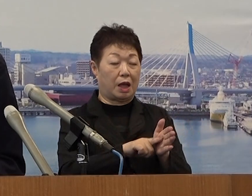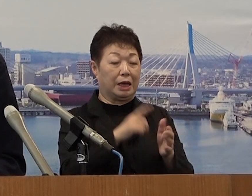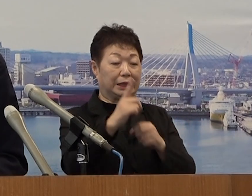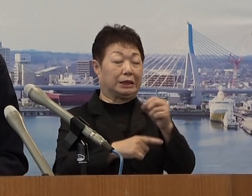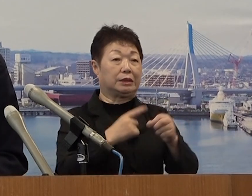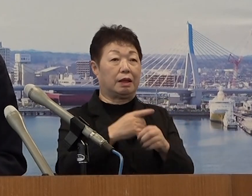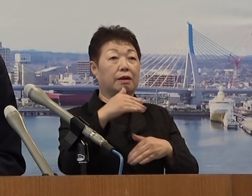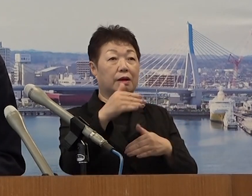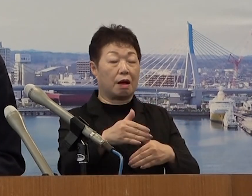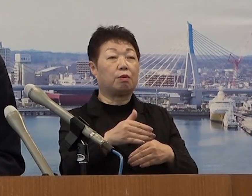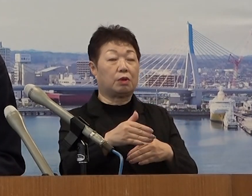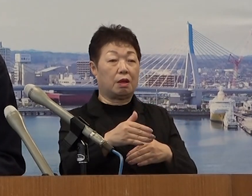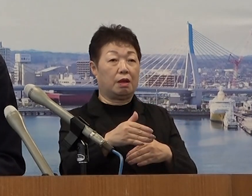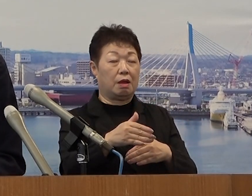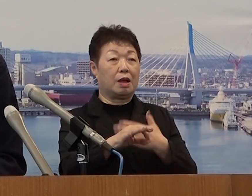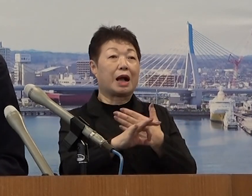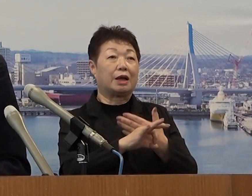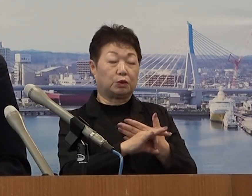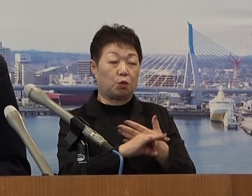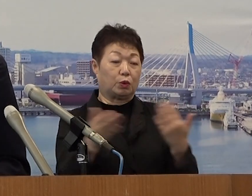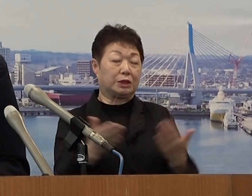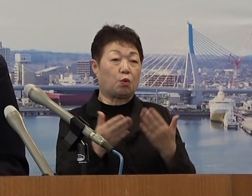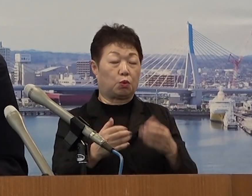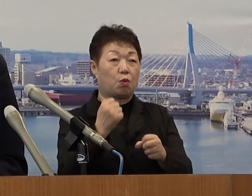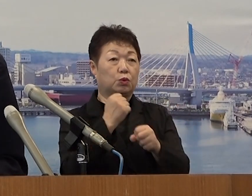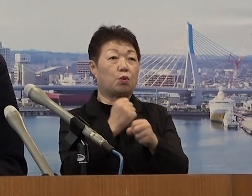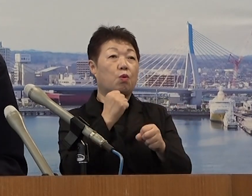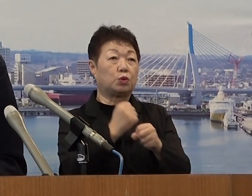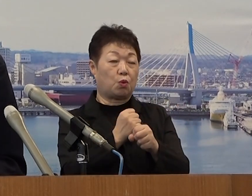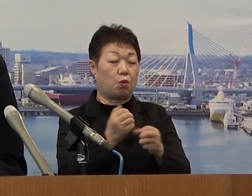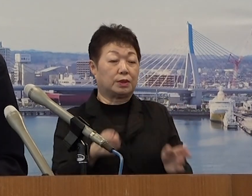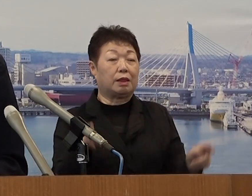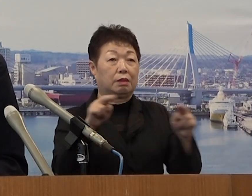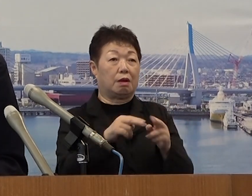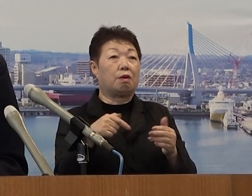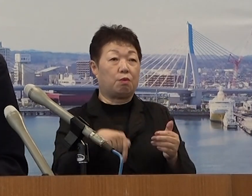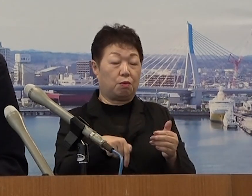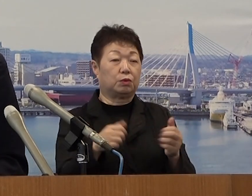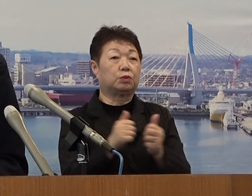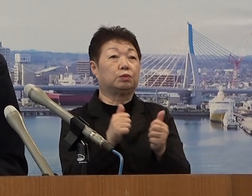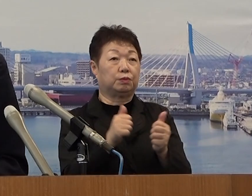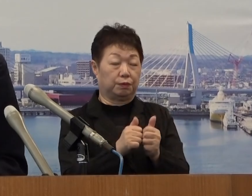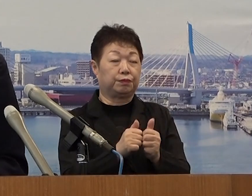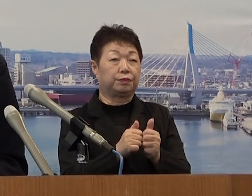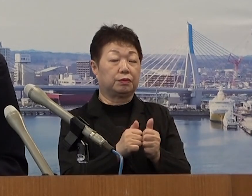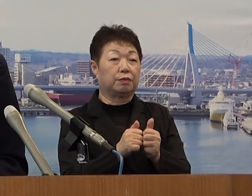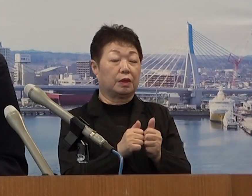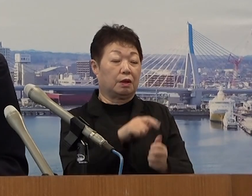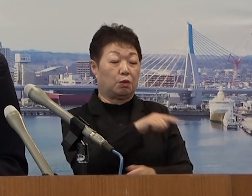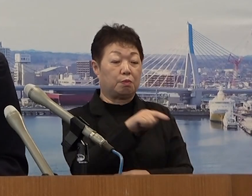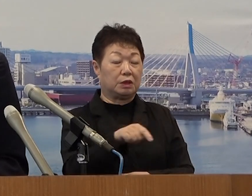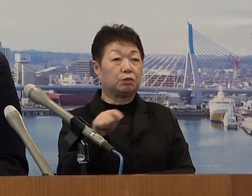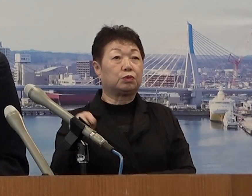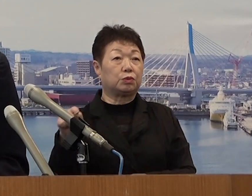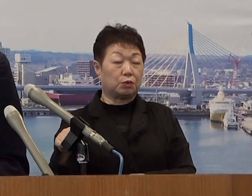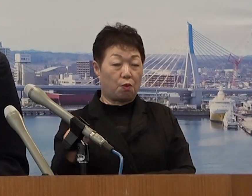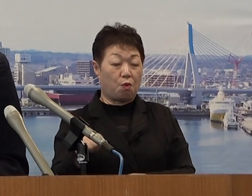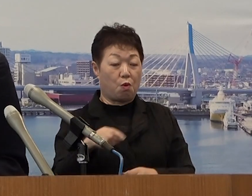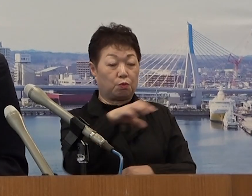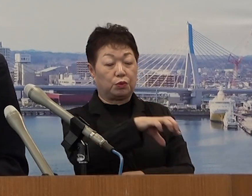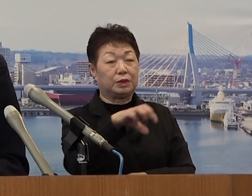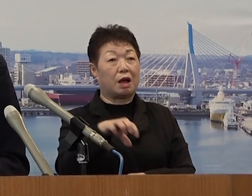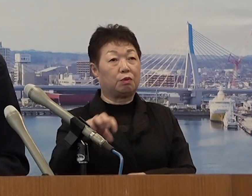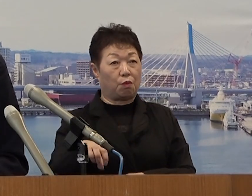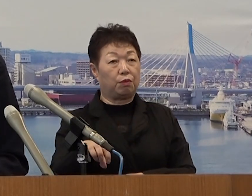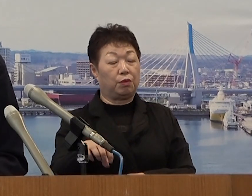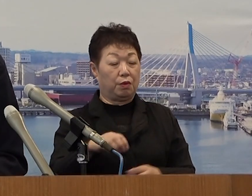目途に仮称青森市仕事創造戦略を取りまとめ、産学金官の各分野での